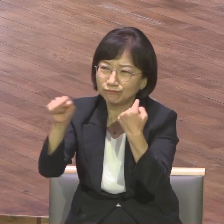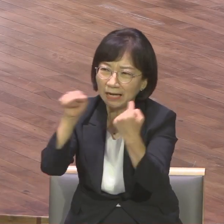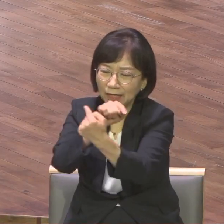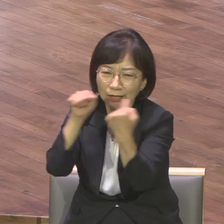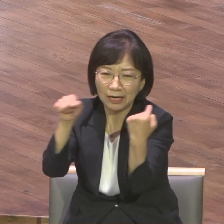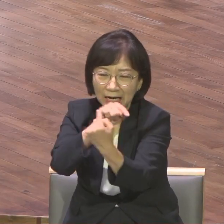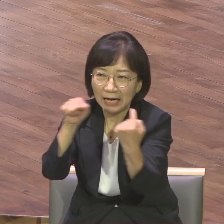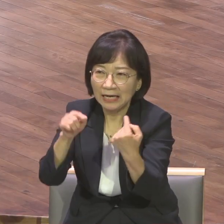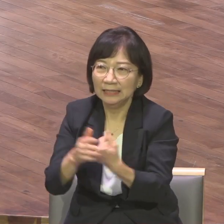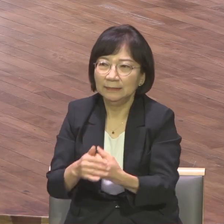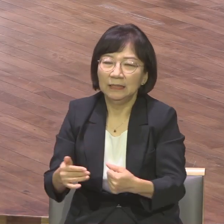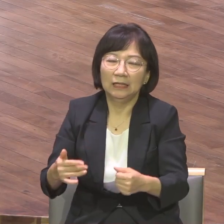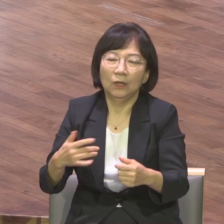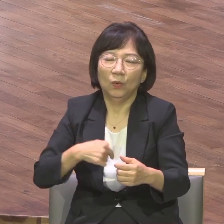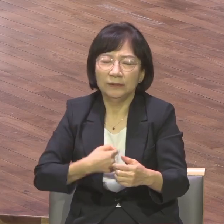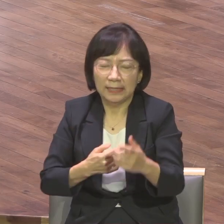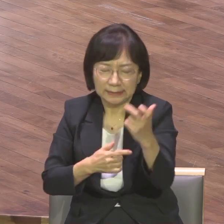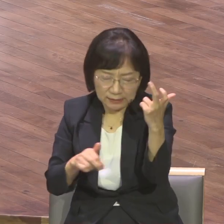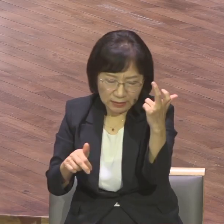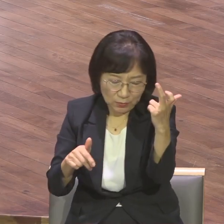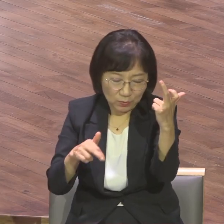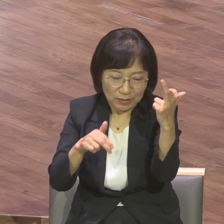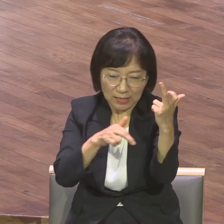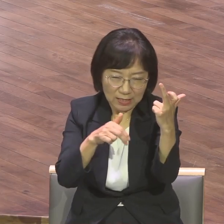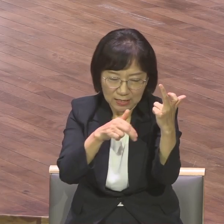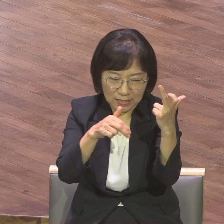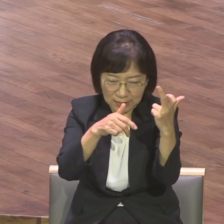막 혼자서 막 산에 가가지고 막